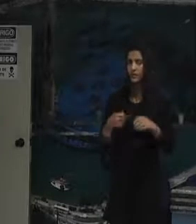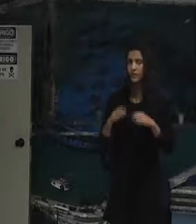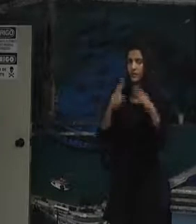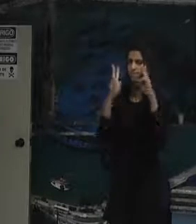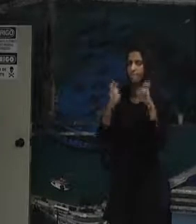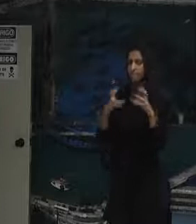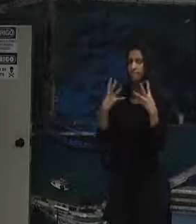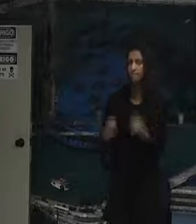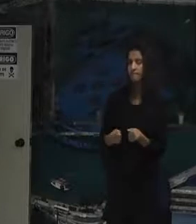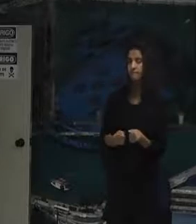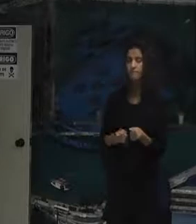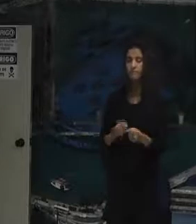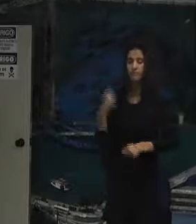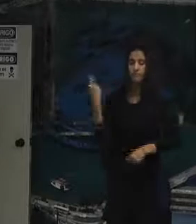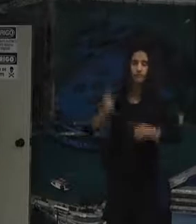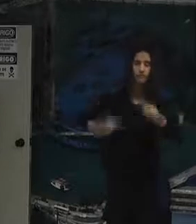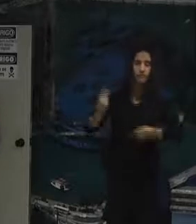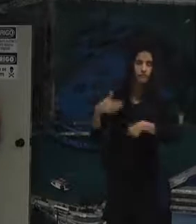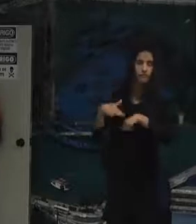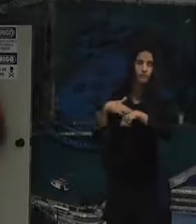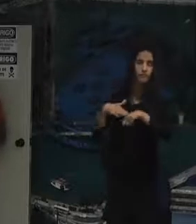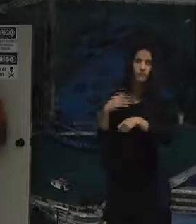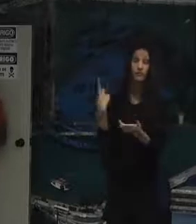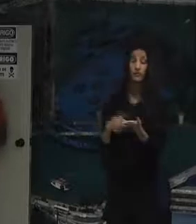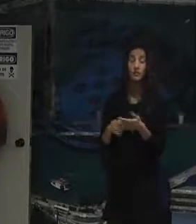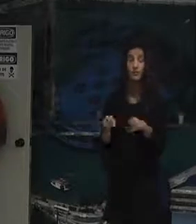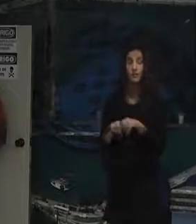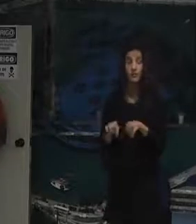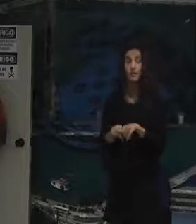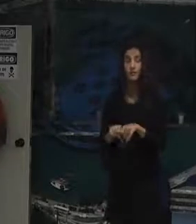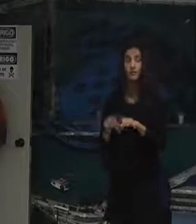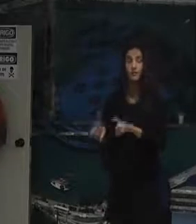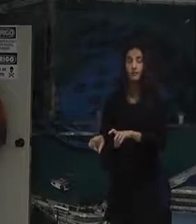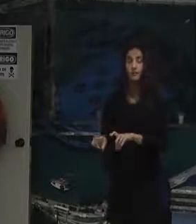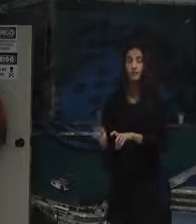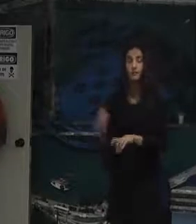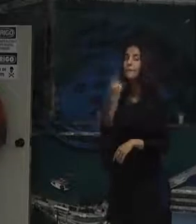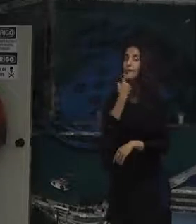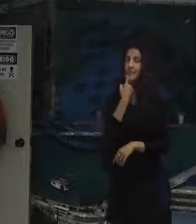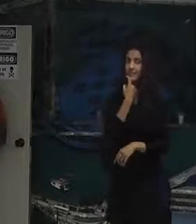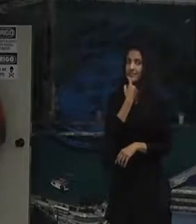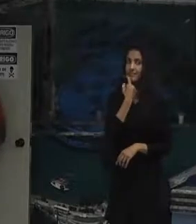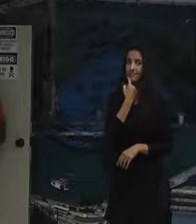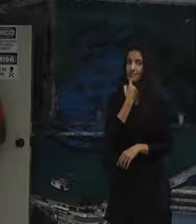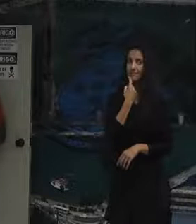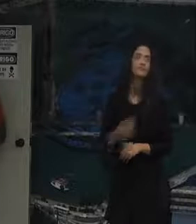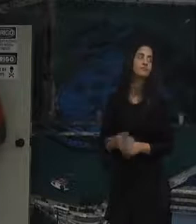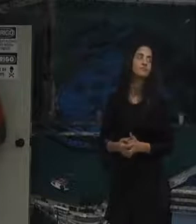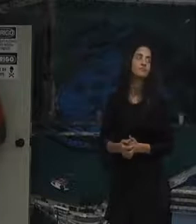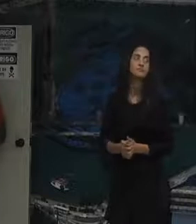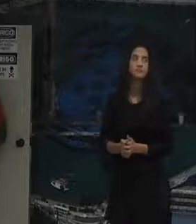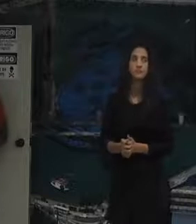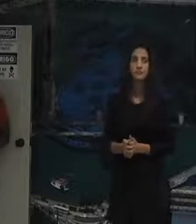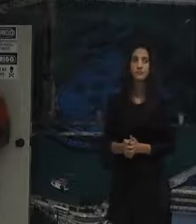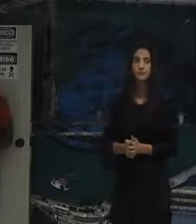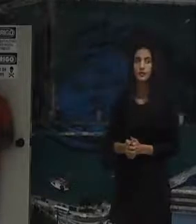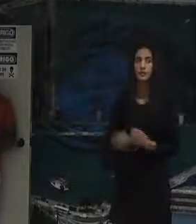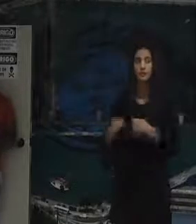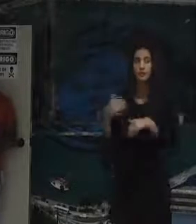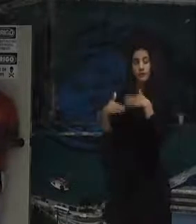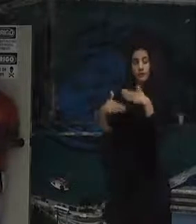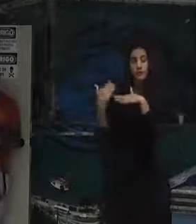Nós temos que ter uma discussão no setor pesqueiro, que precisa ser discutida a nossa costa. Nós precisamos desenvolver para